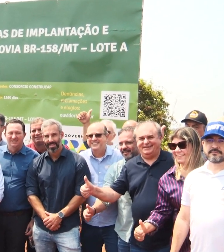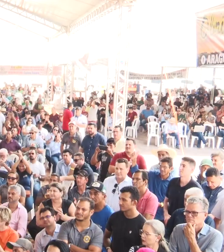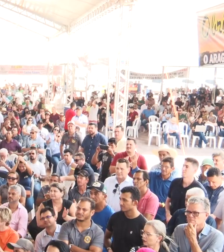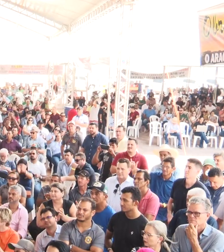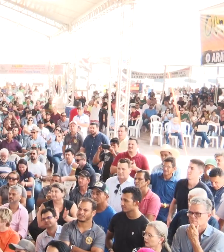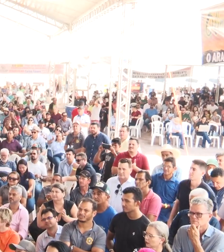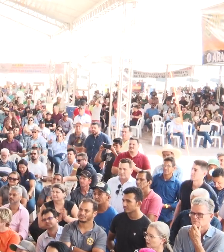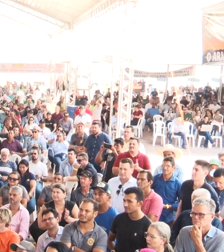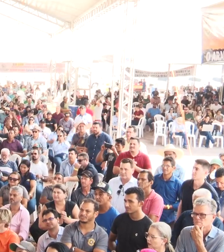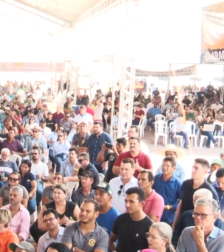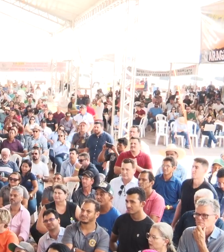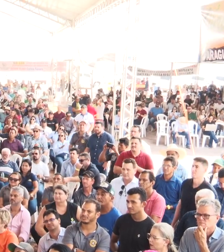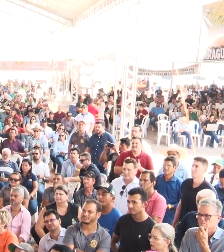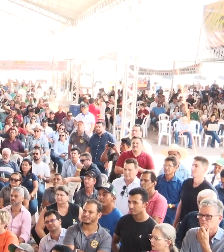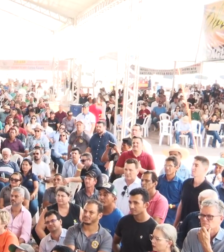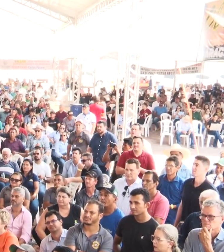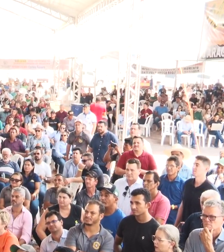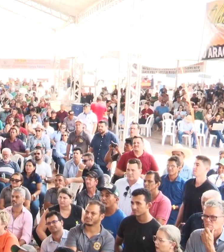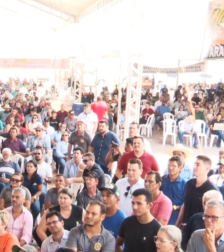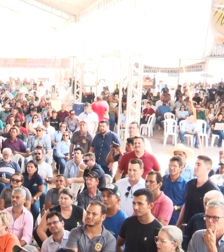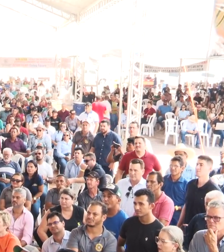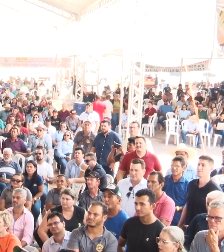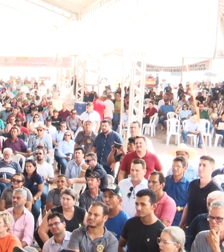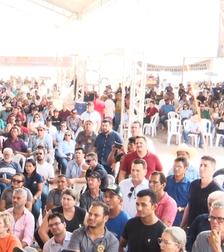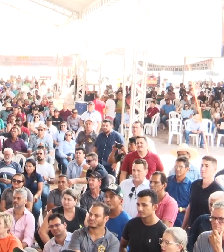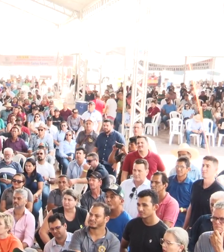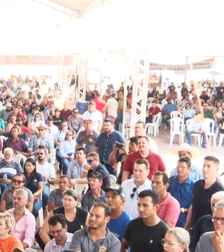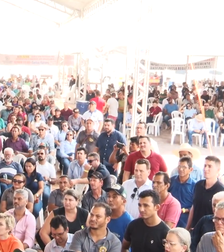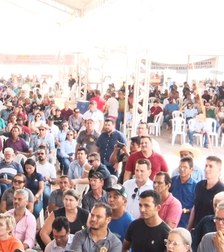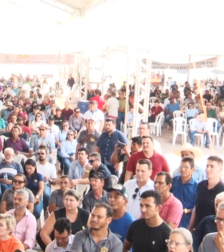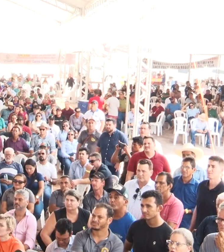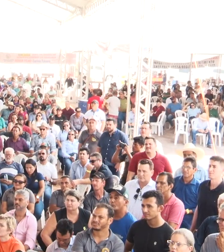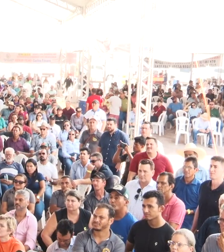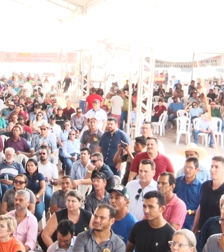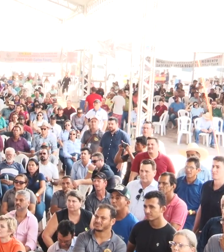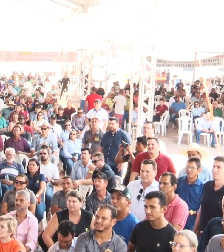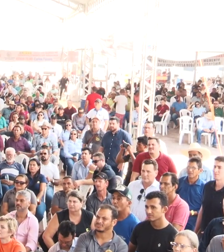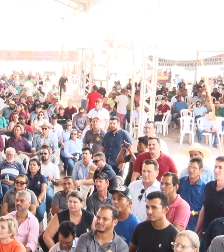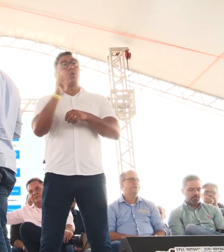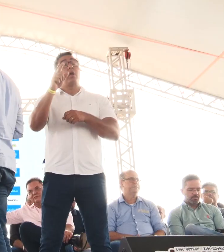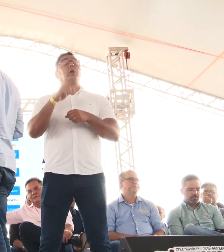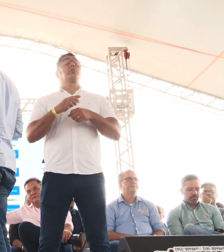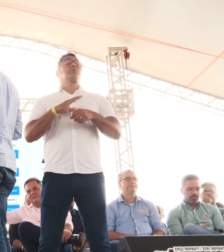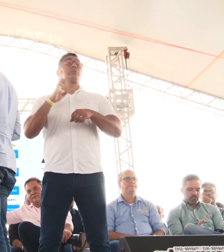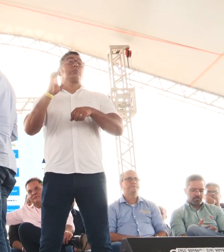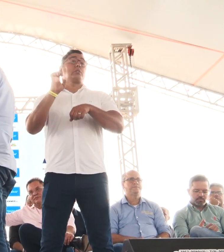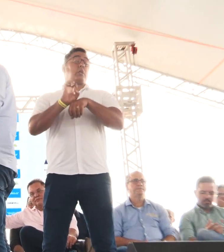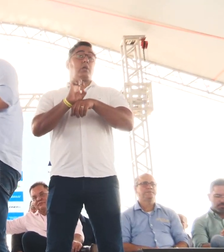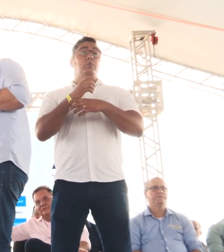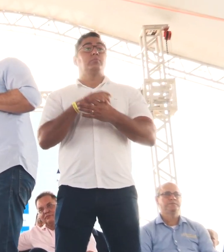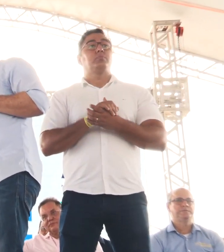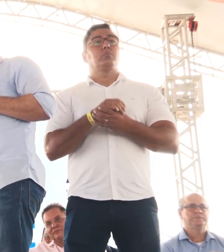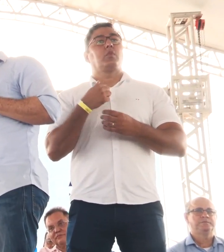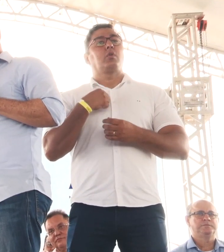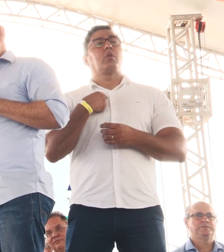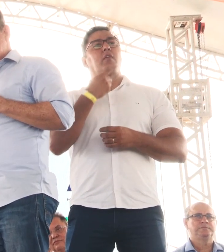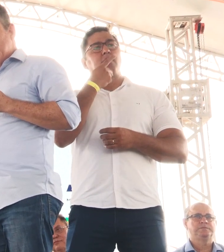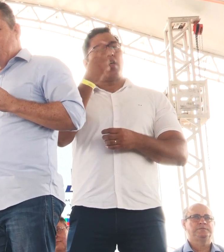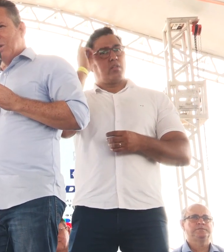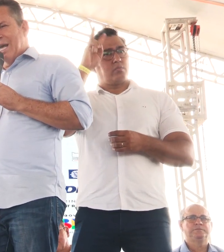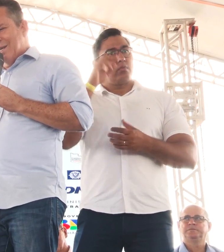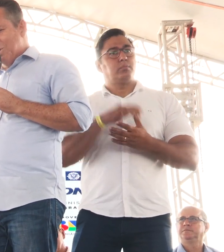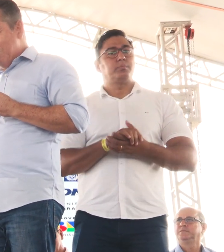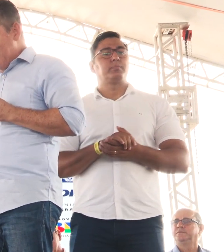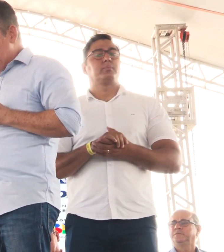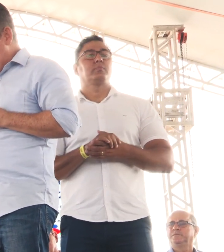Dourada, também beneficiam outros 10 municípios da região. Uma ação que vem para somar com tudo que o governo